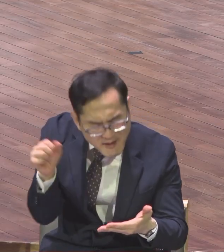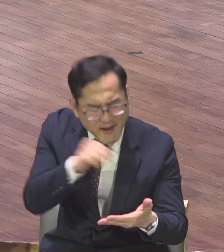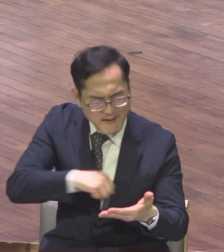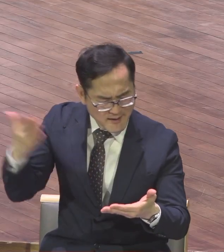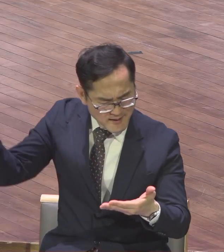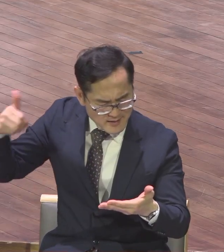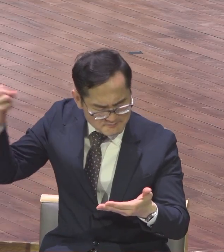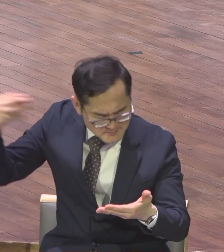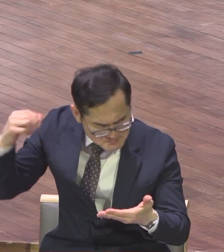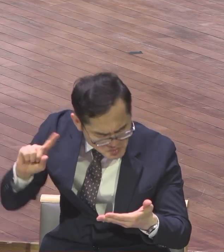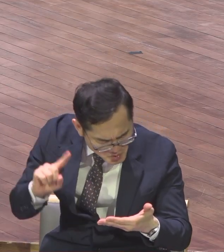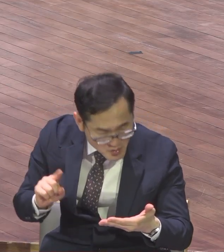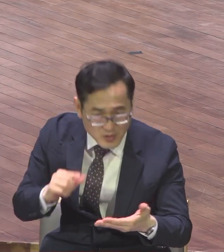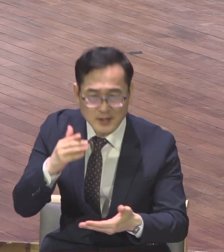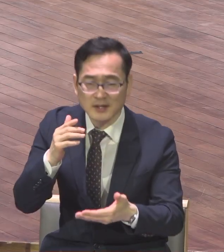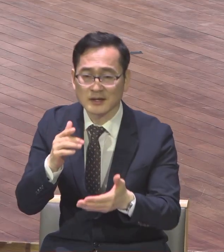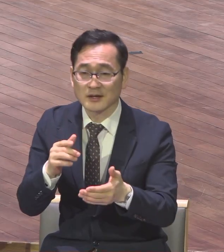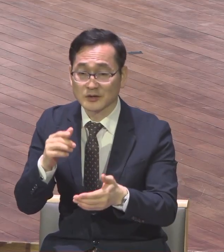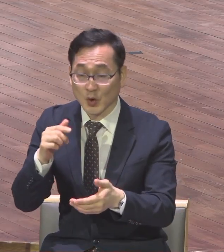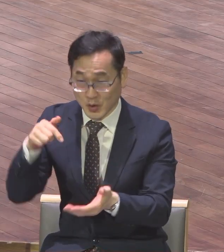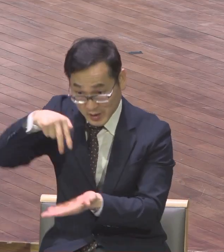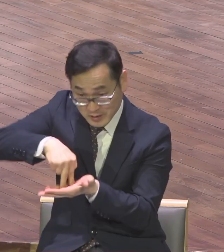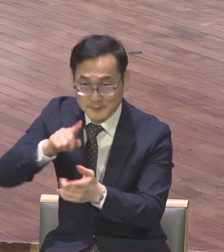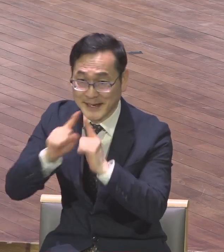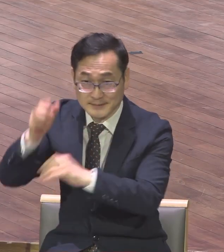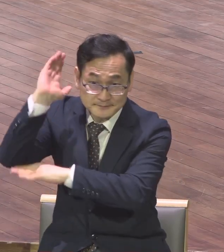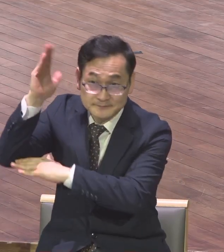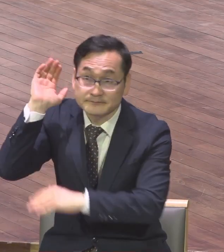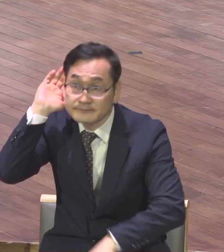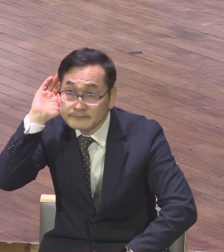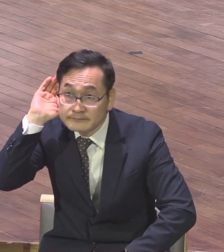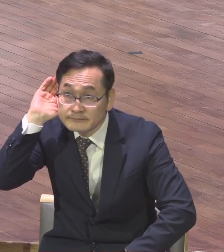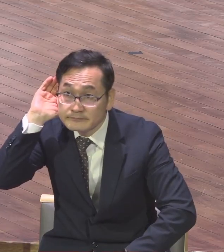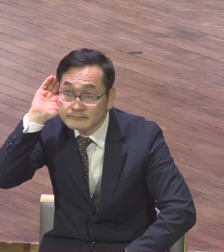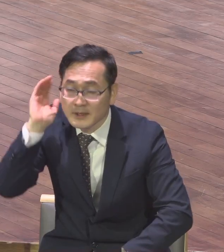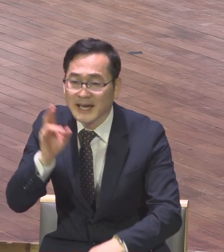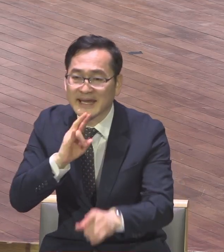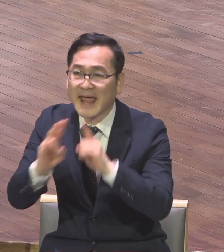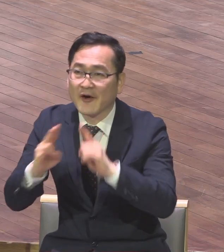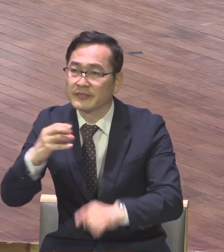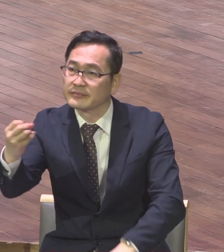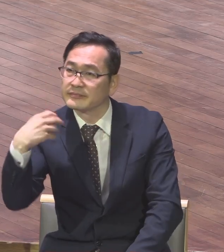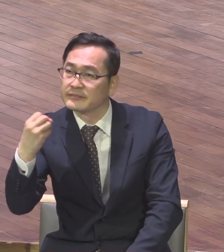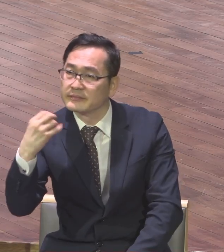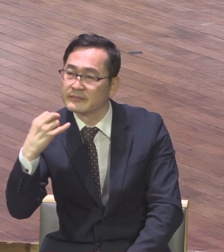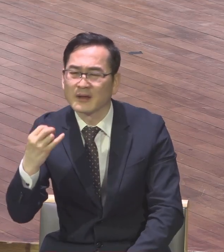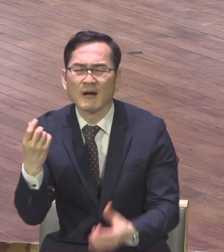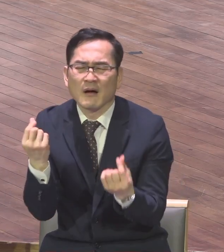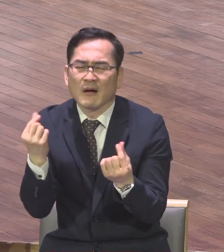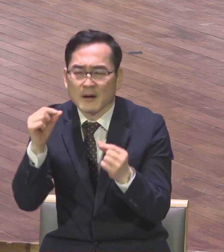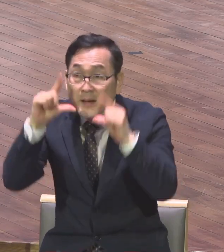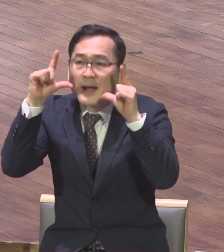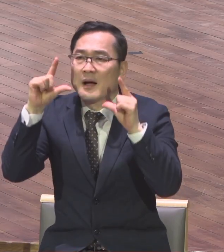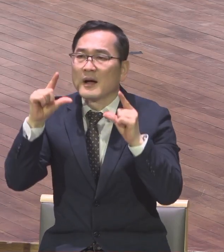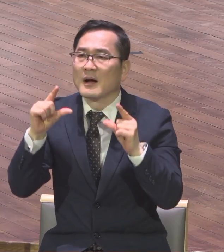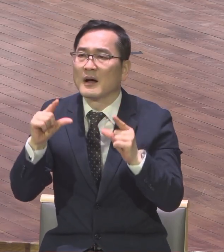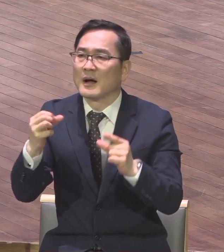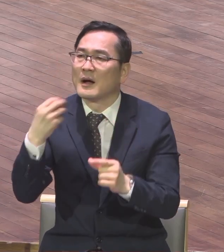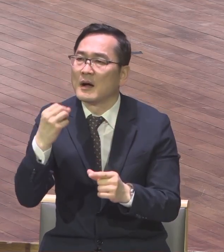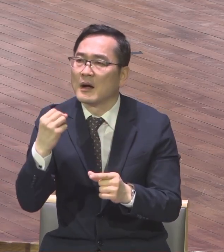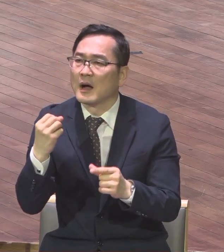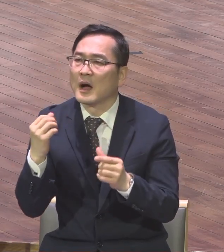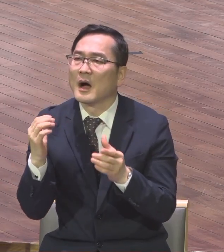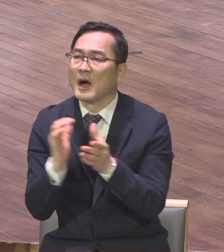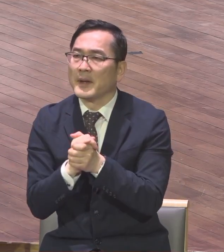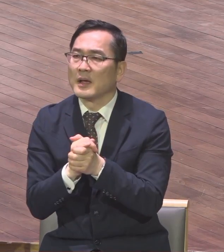성령께서 강단에서 선포되는 하나님의 말씀을 듣는 그 시간, 성령이 깨닫게 하시는 것이다. 그래서 깨닫는 사람